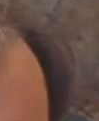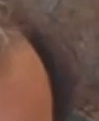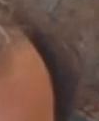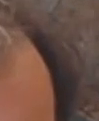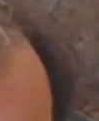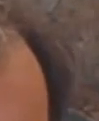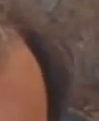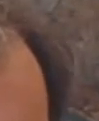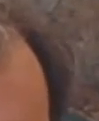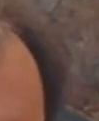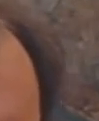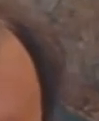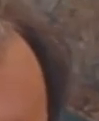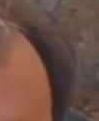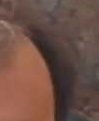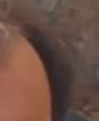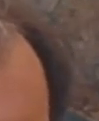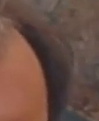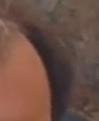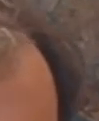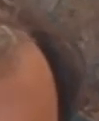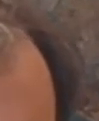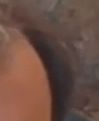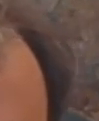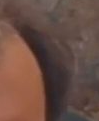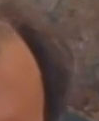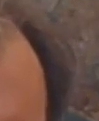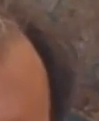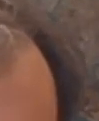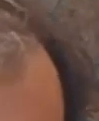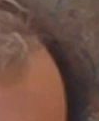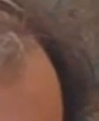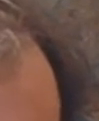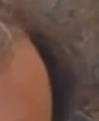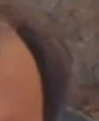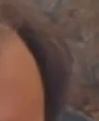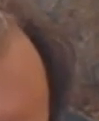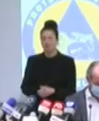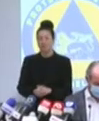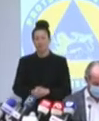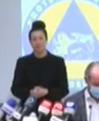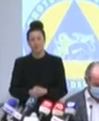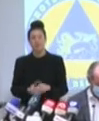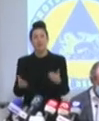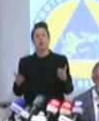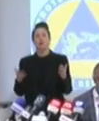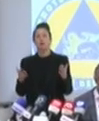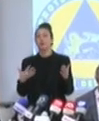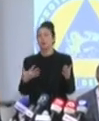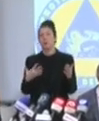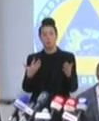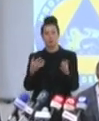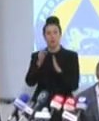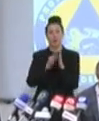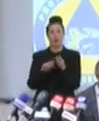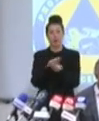Abbiamo toccato con mano che l'esasperazione alla centralizzazione non porta bene. Allora dobbiamo investire sui territori come hanno fatto